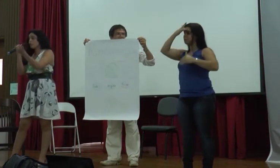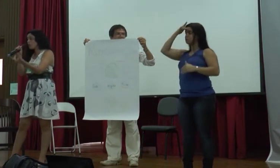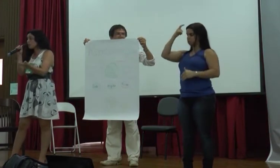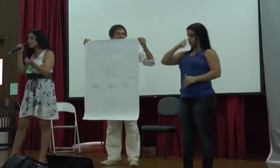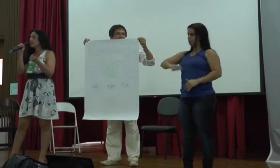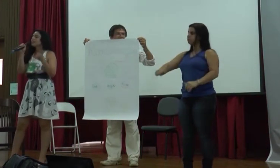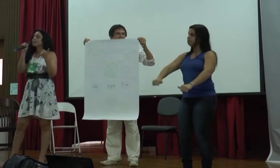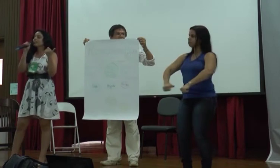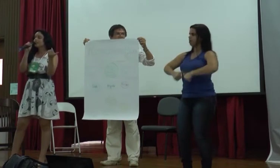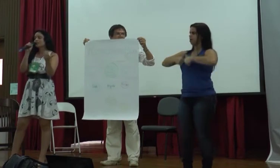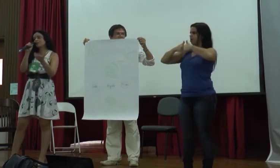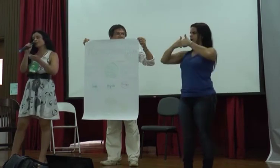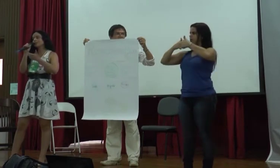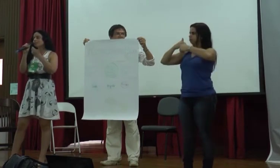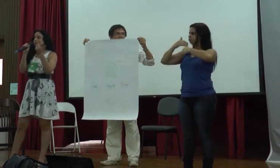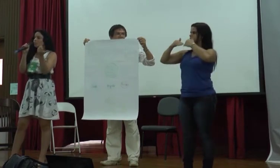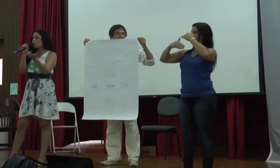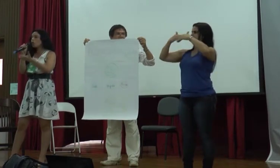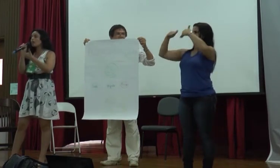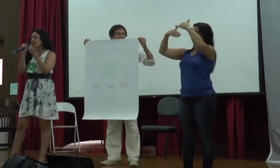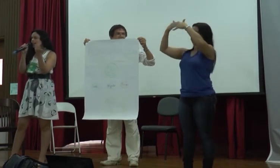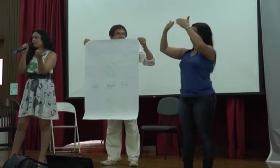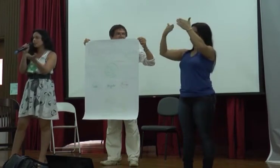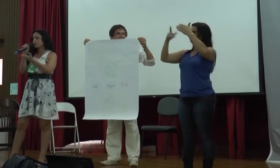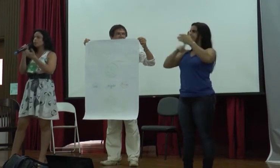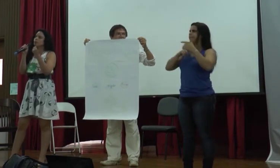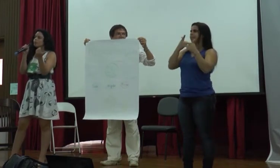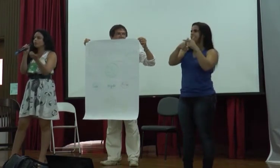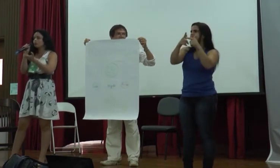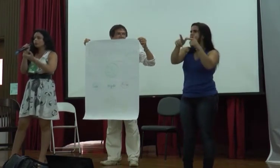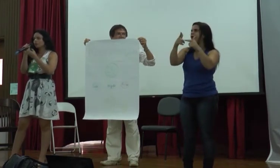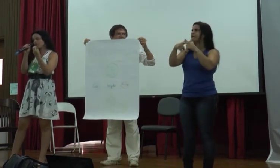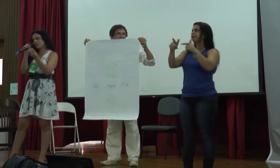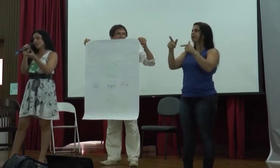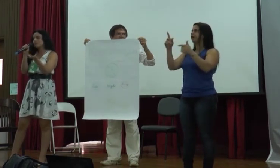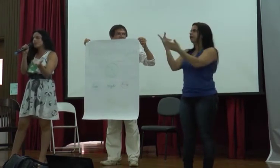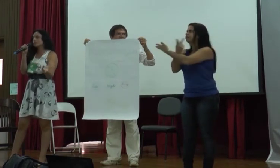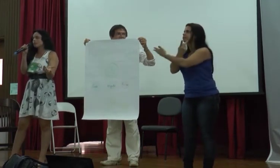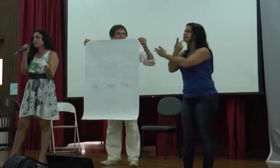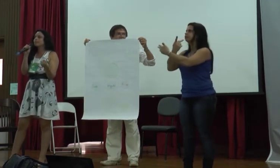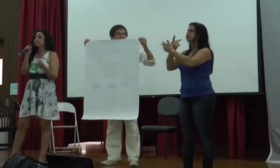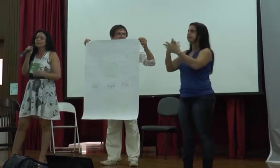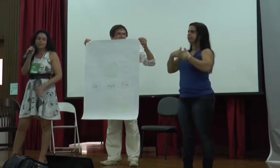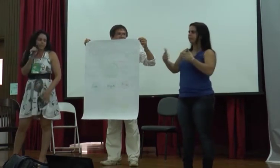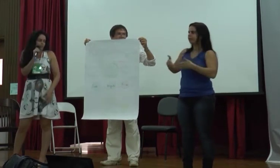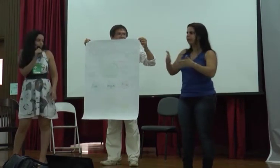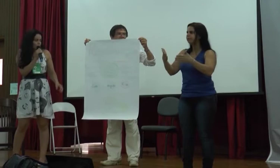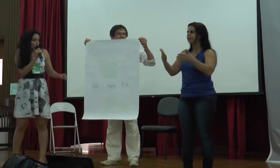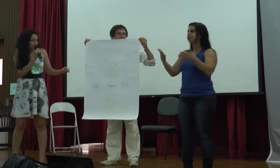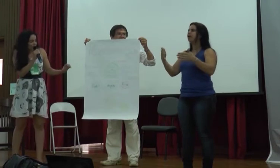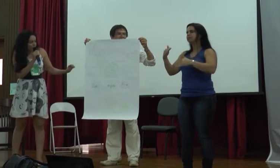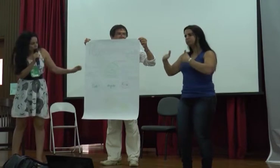dessas provas que são colocadas nos seus caminhos, né?